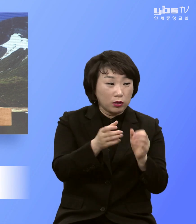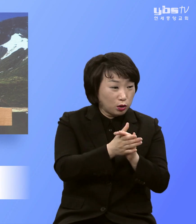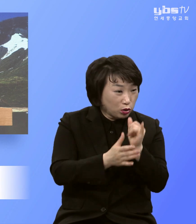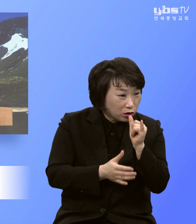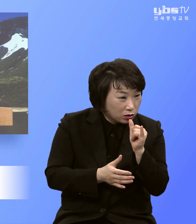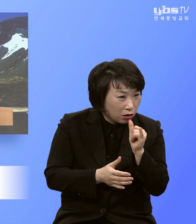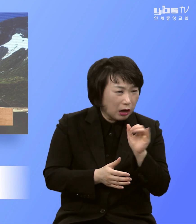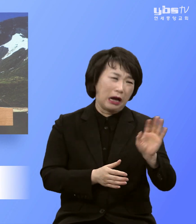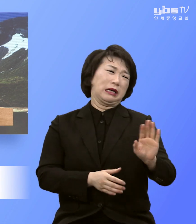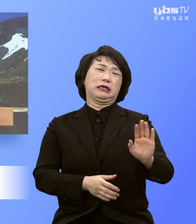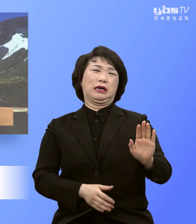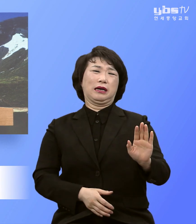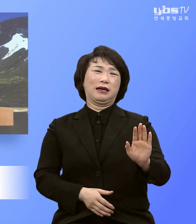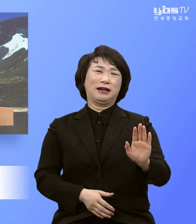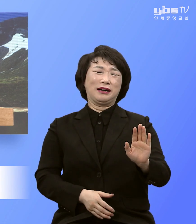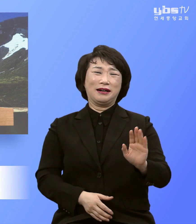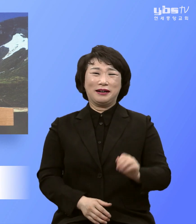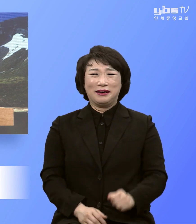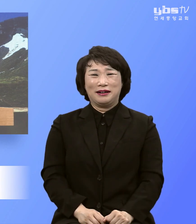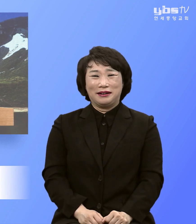것은 아니야 그랬어.